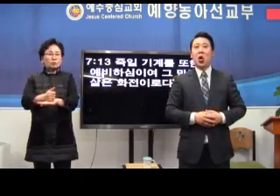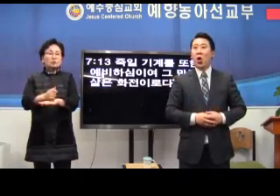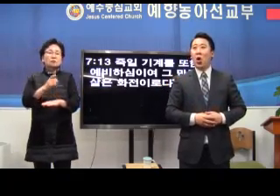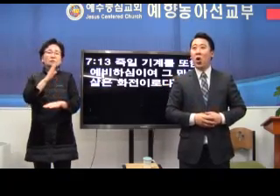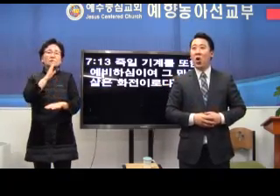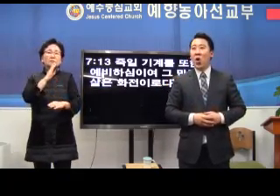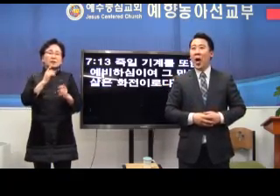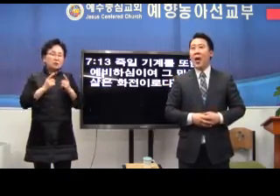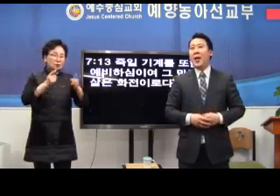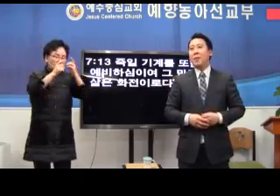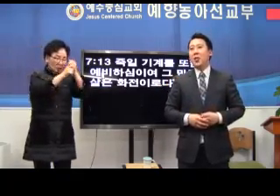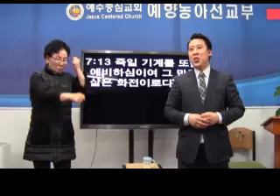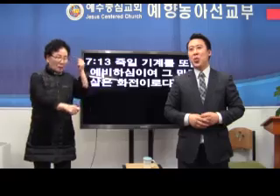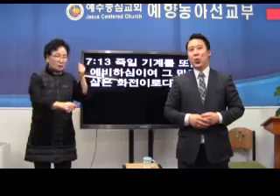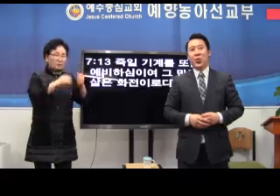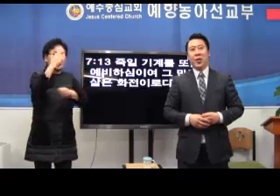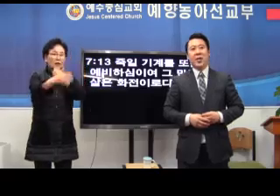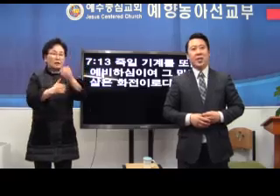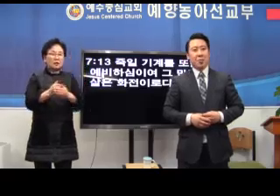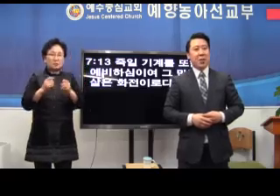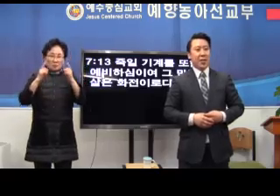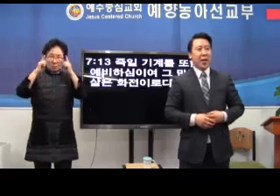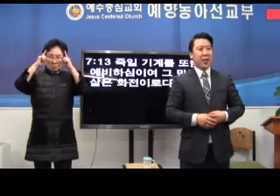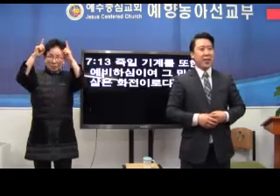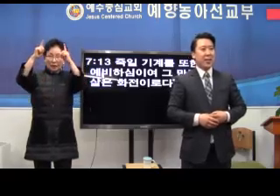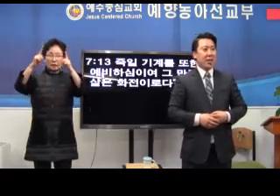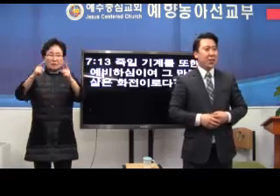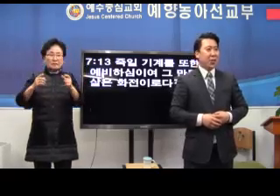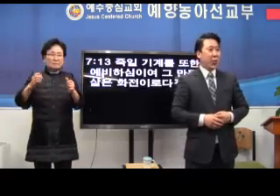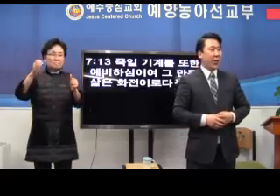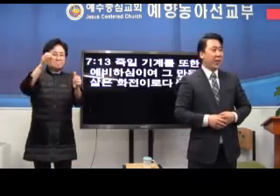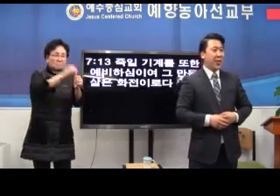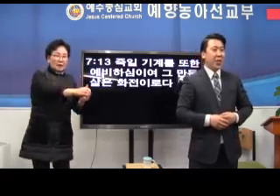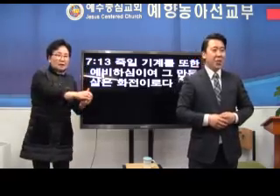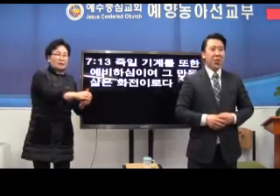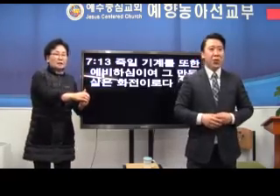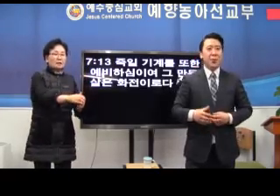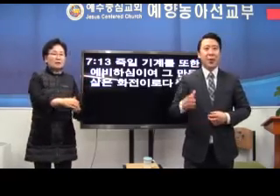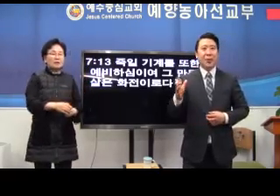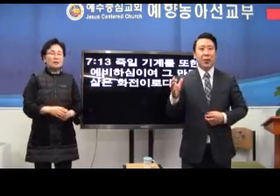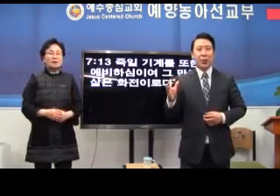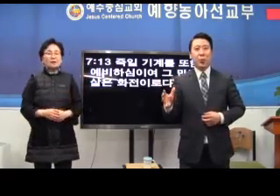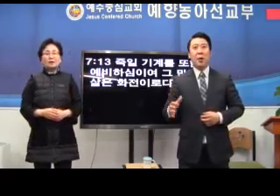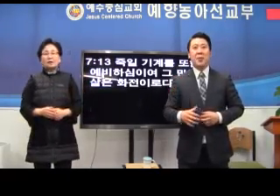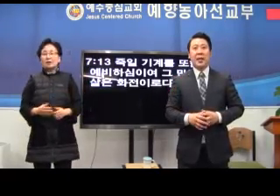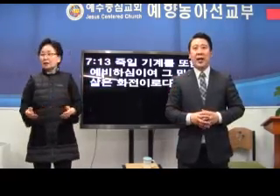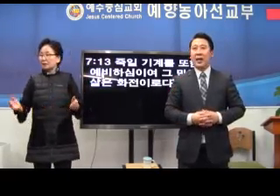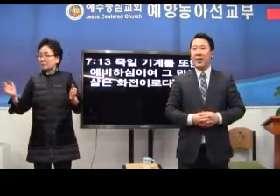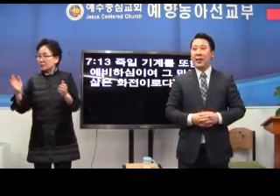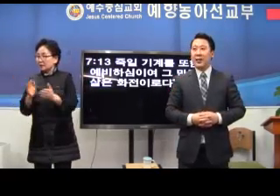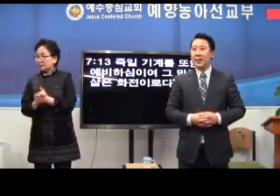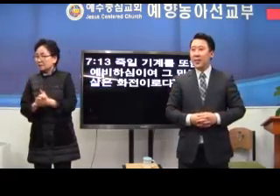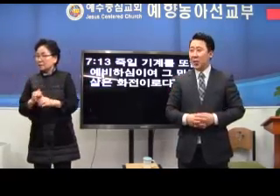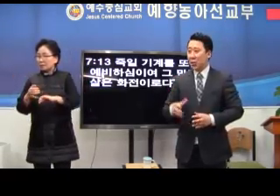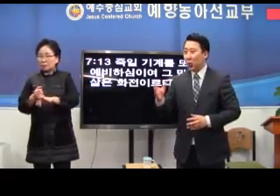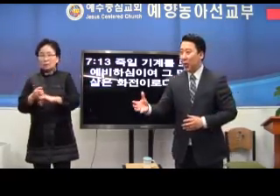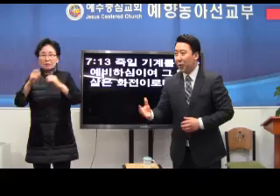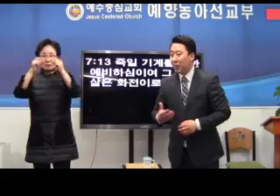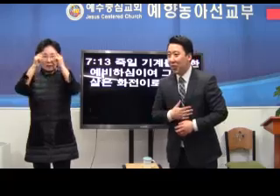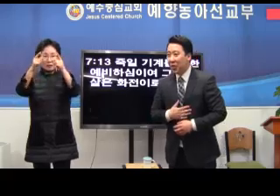가서 하나님의 진노를 입게 된다는 사실을 꼭 깨달으시길 주님의 이름으로 축복합니다. 그래서 저와